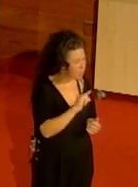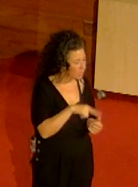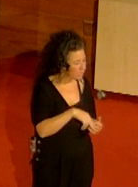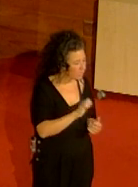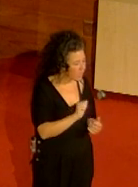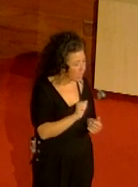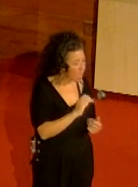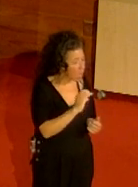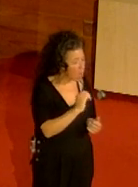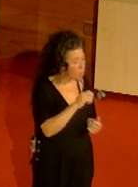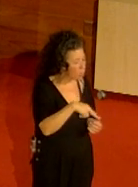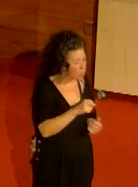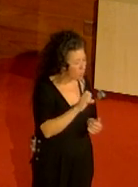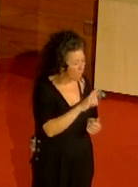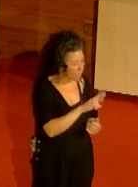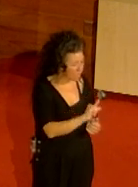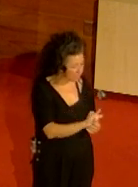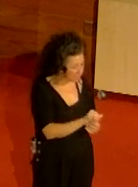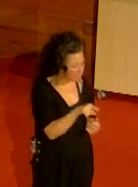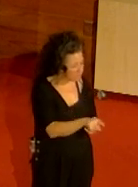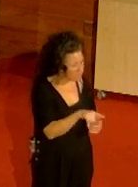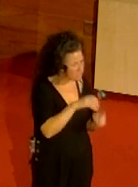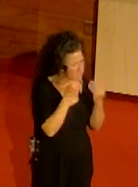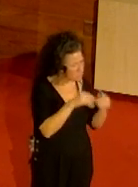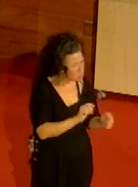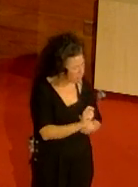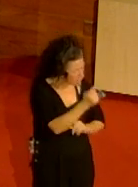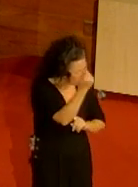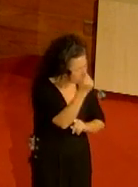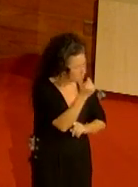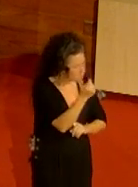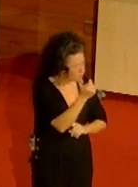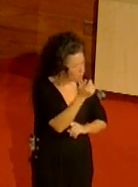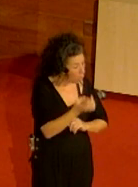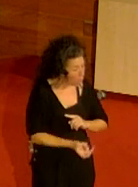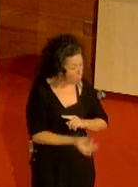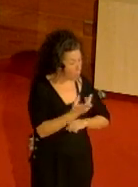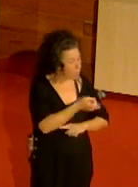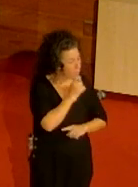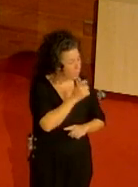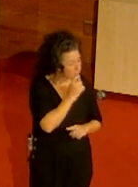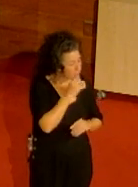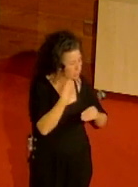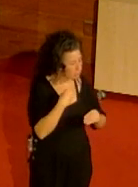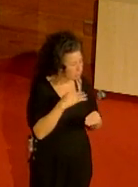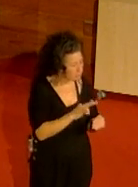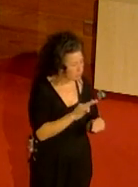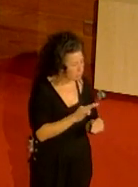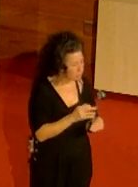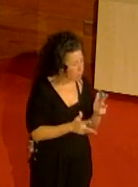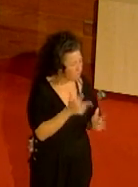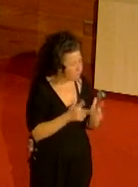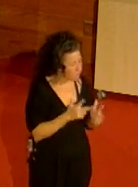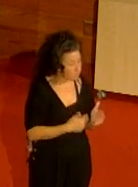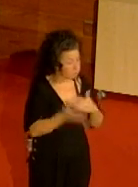éxito, en las que estos individuos que pueden tener orígenes muy difíciles, etcétera, hacen lo mismo que hacíamos los vascos 500 años yéndonos